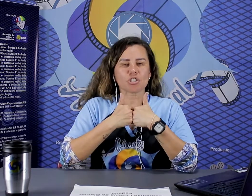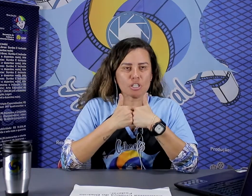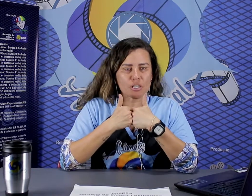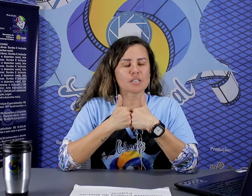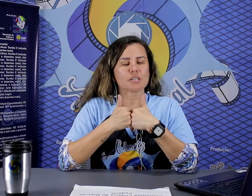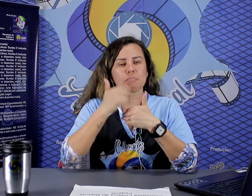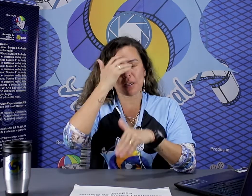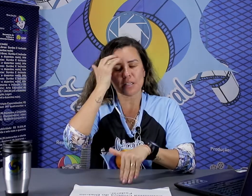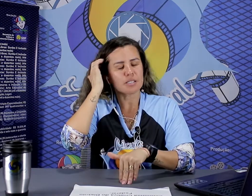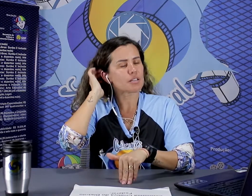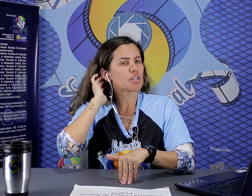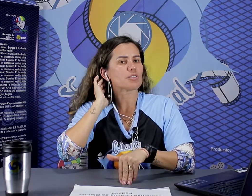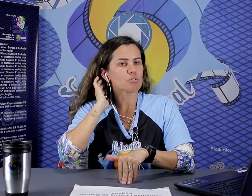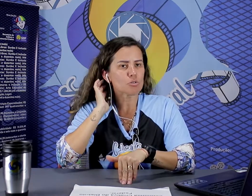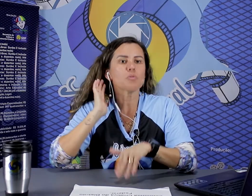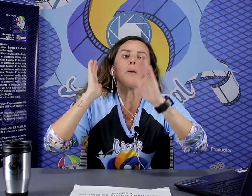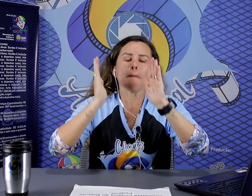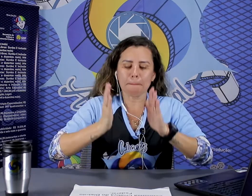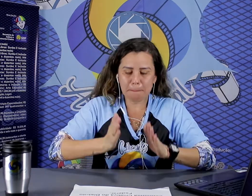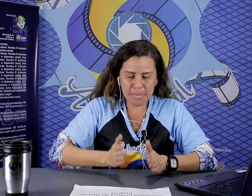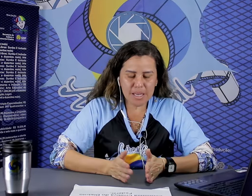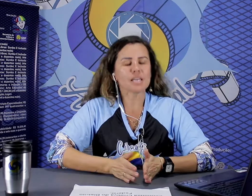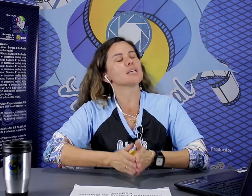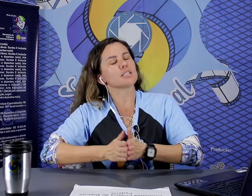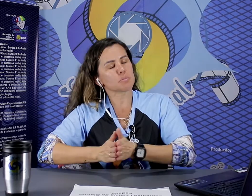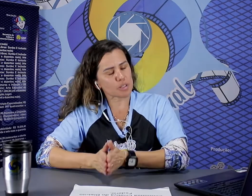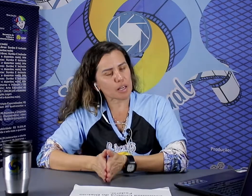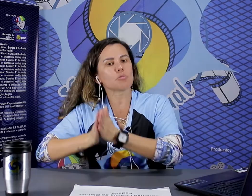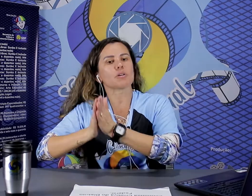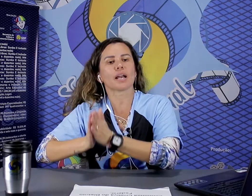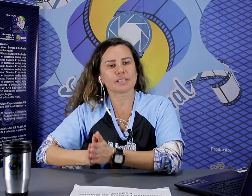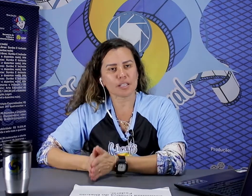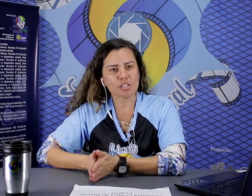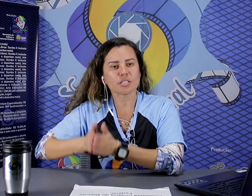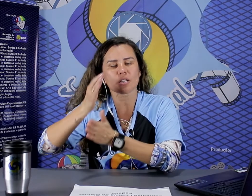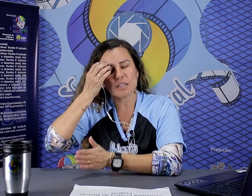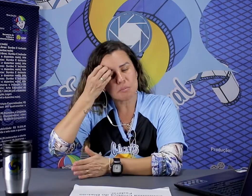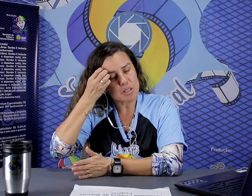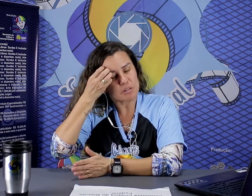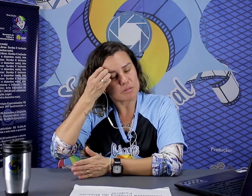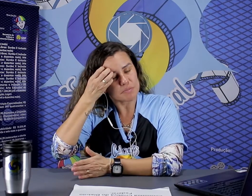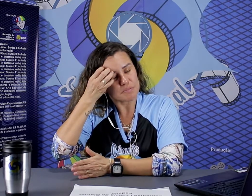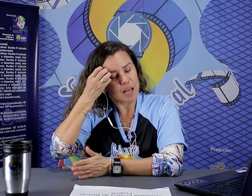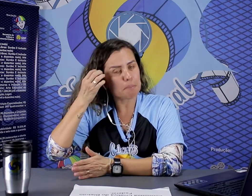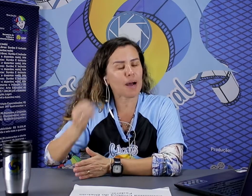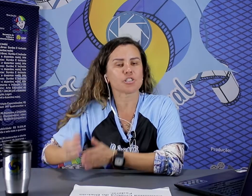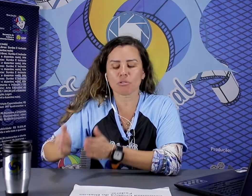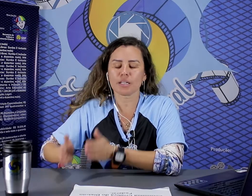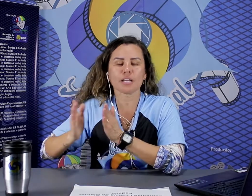sentir pertencente a esse grupo, mesmo tendo características que determinam a particularidade dele.